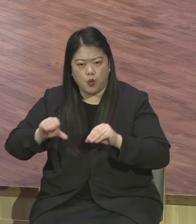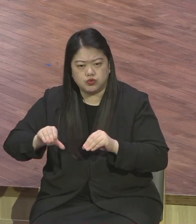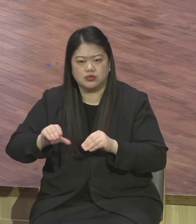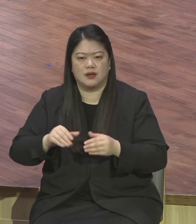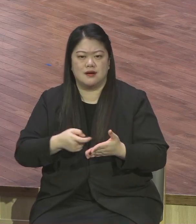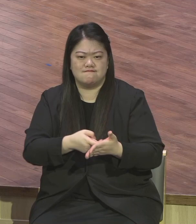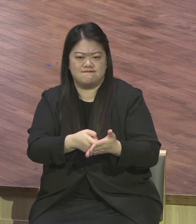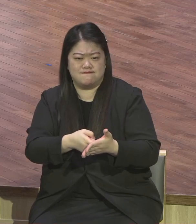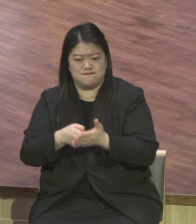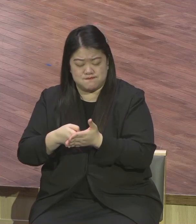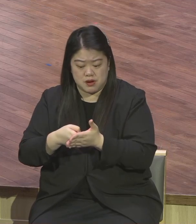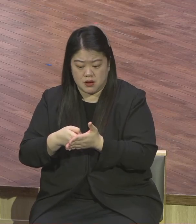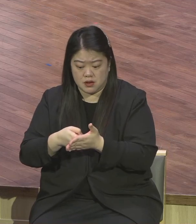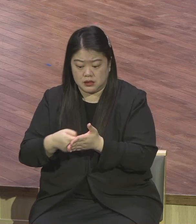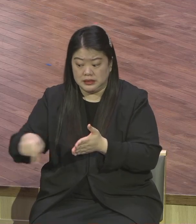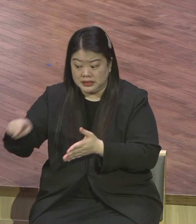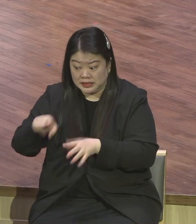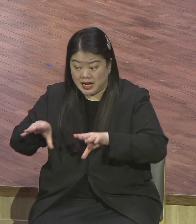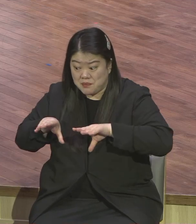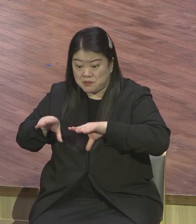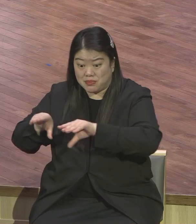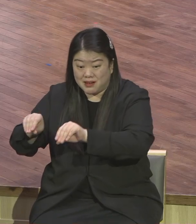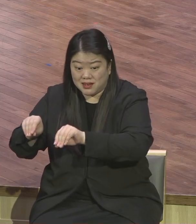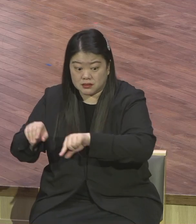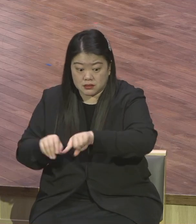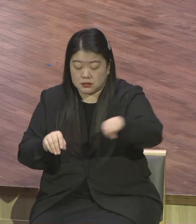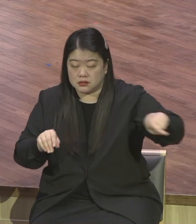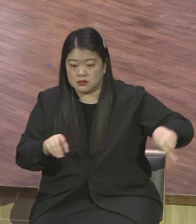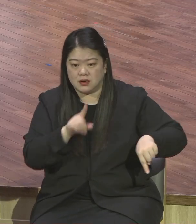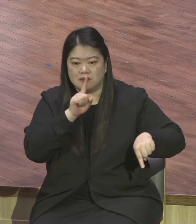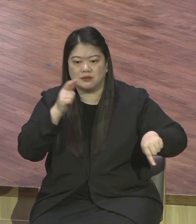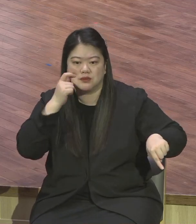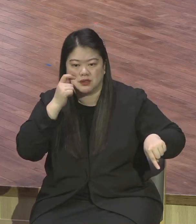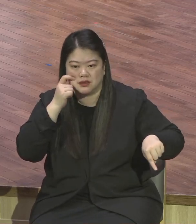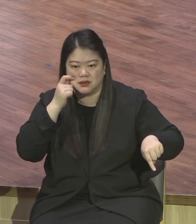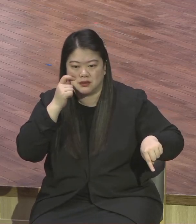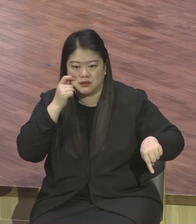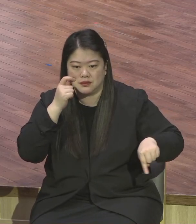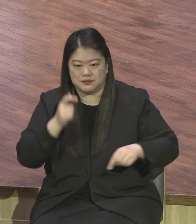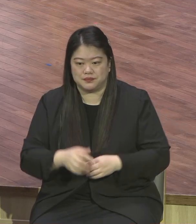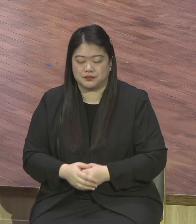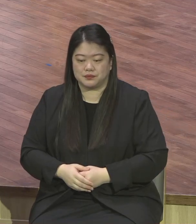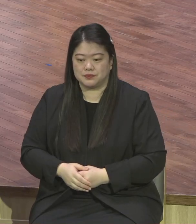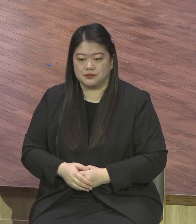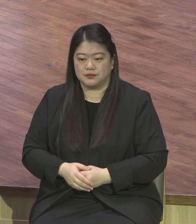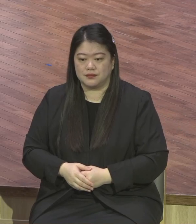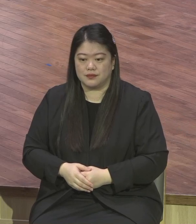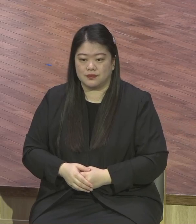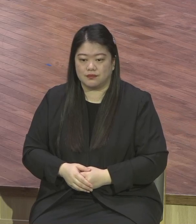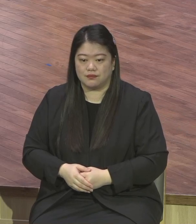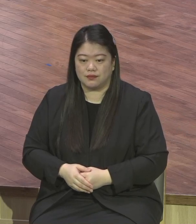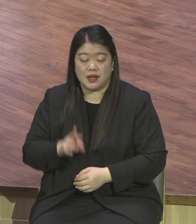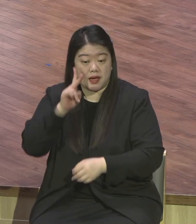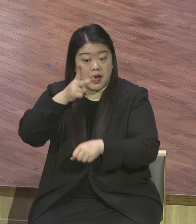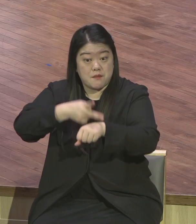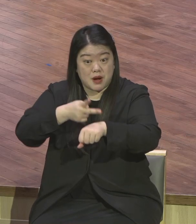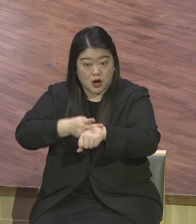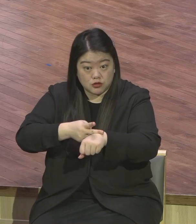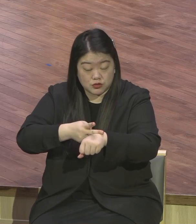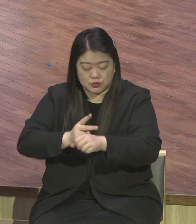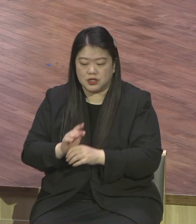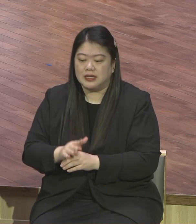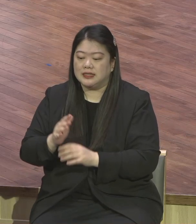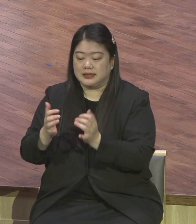것을 금지할 법이 없느니라. 사도 바울은 육체의 소욕이 아닌 성령을 따라 행하는 사람,